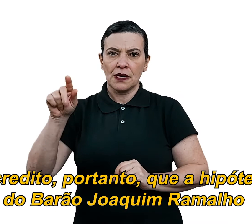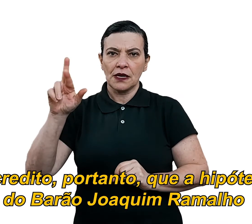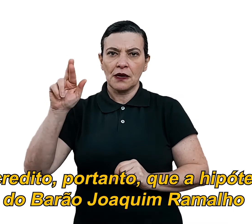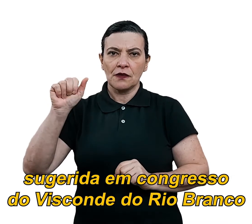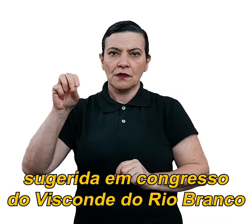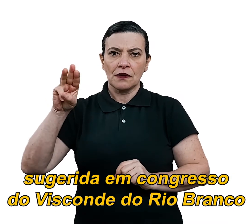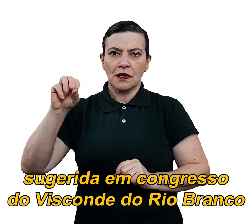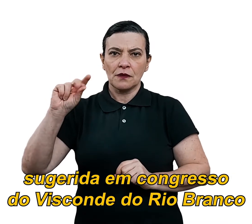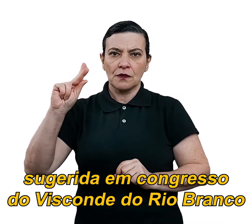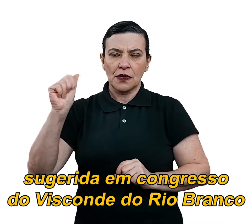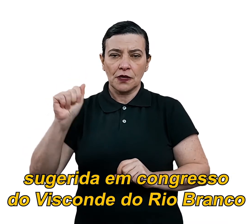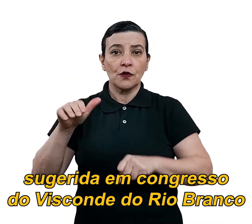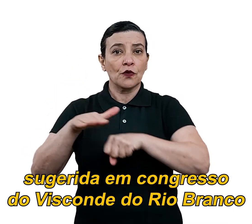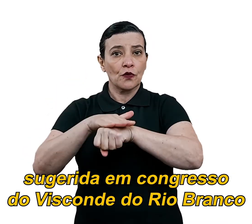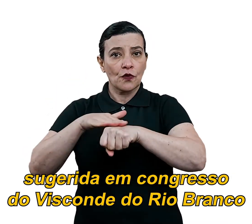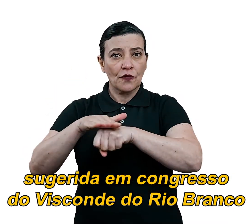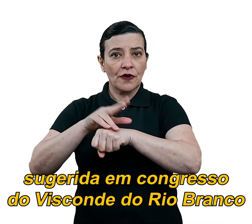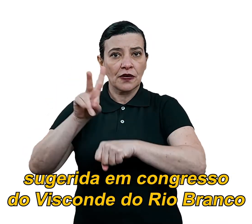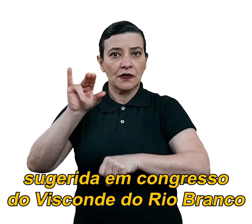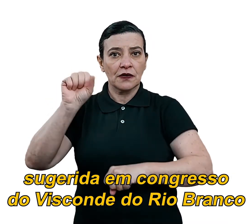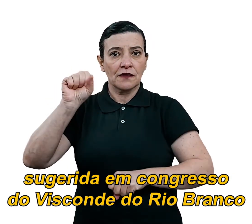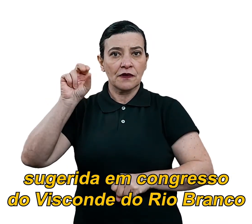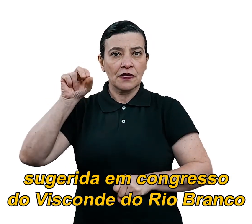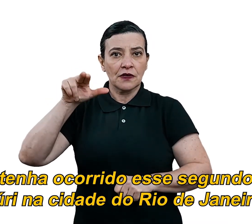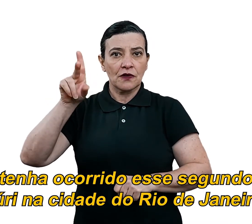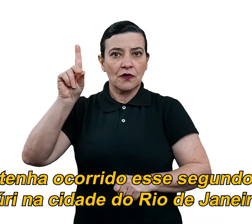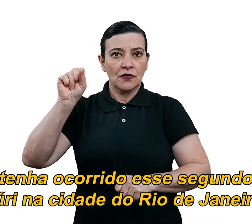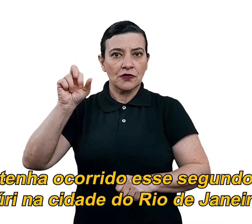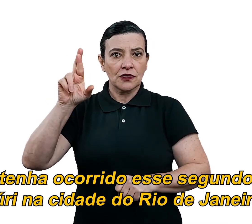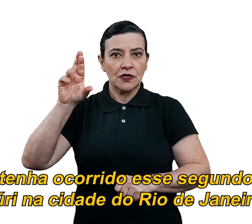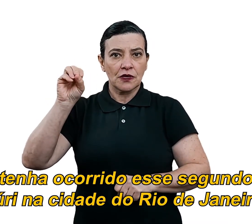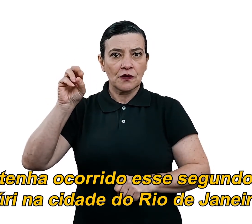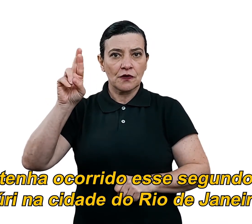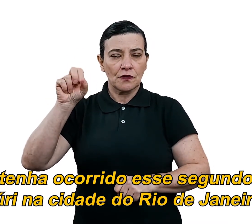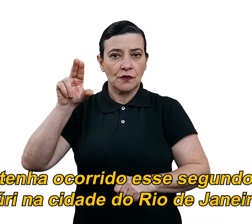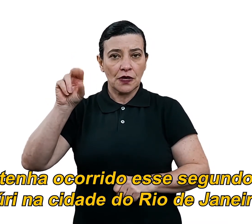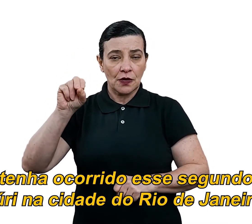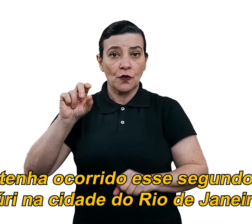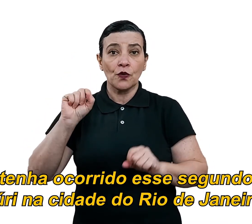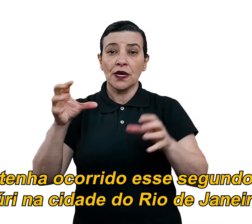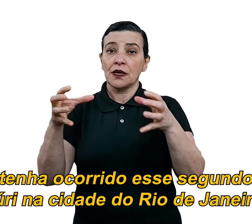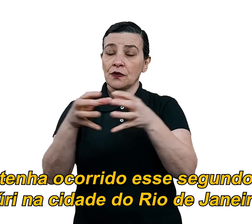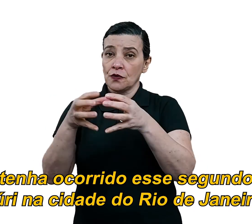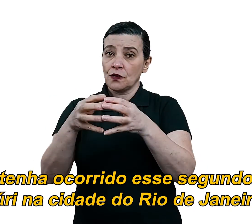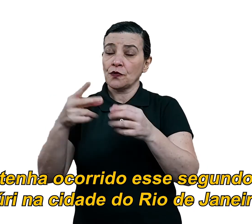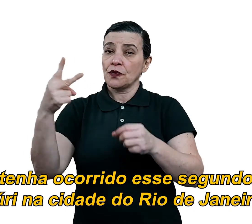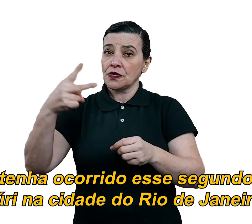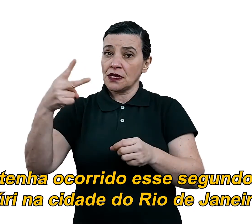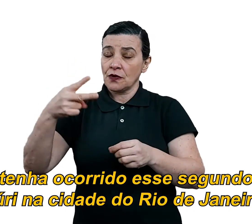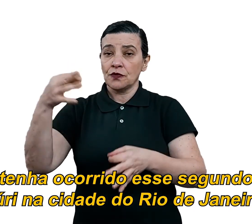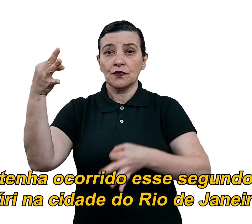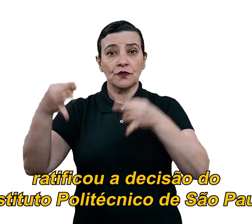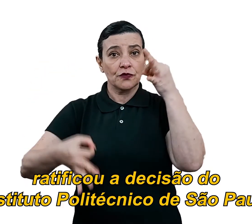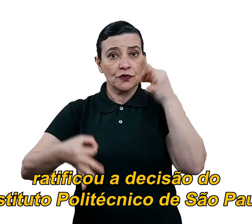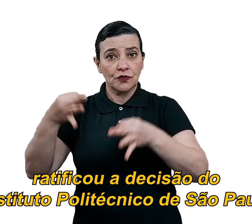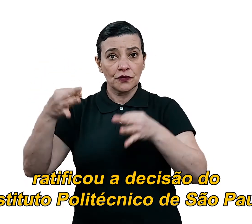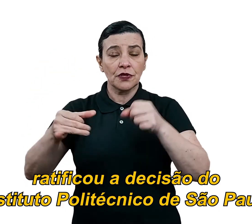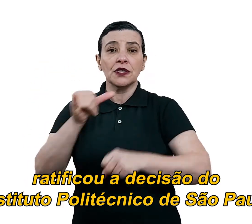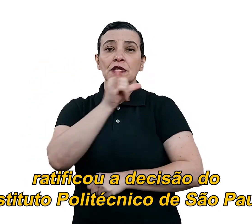Inácio Ramalho, sugerida em conversa com o Visconde do Rio Branco, tenha ocorrido. Este segundo júri, na cidade do Rio de